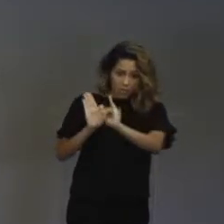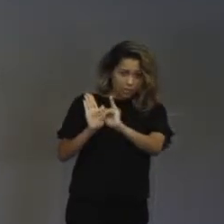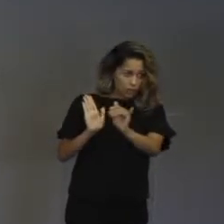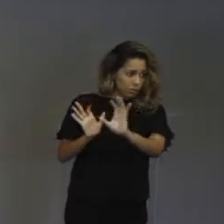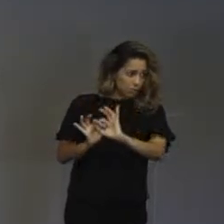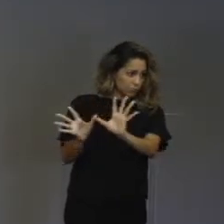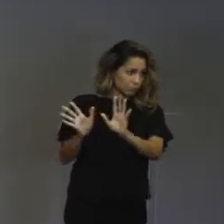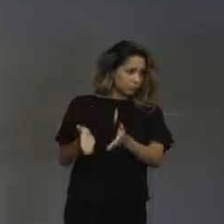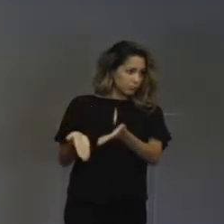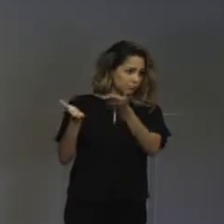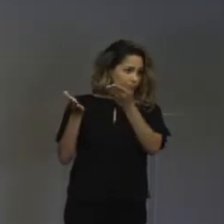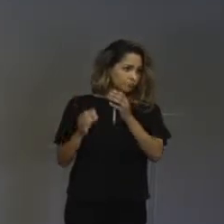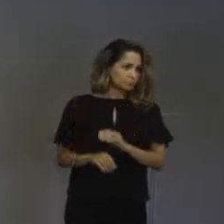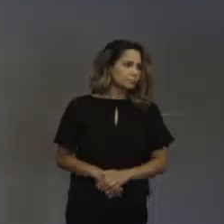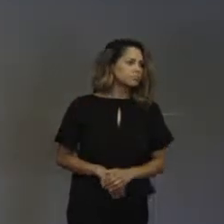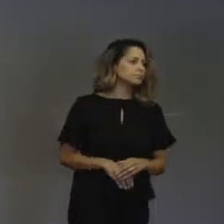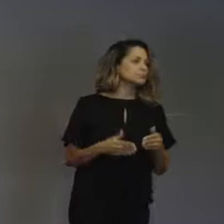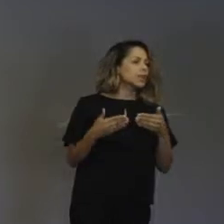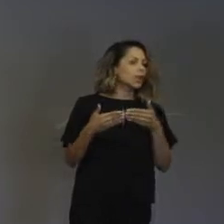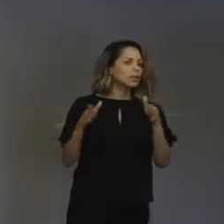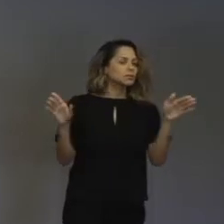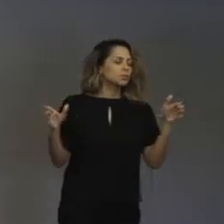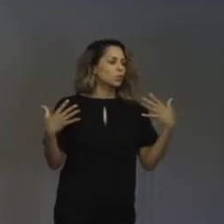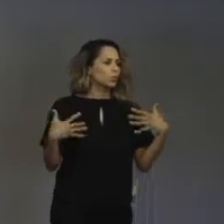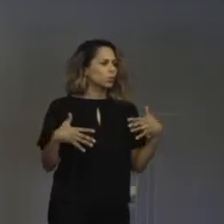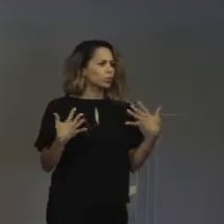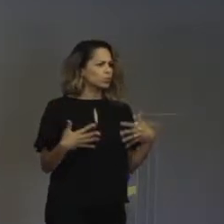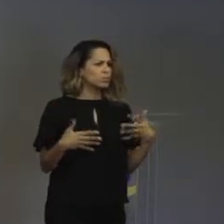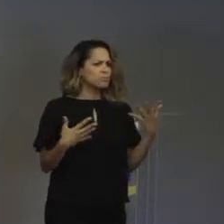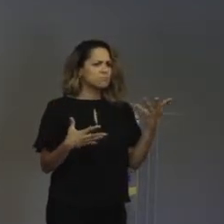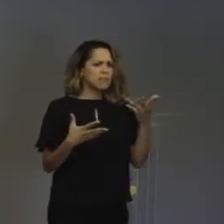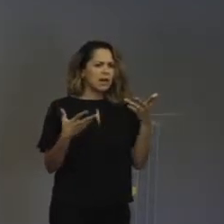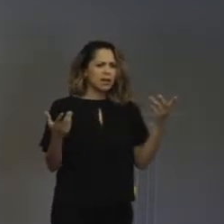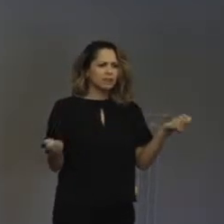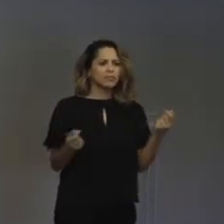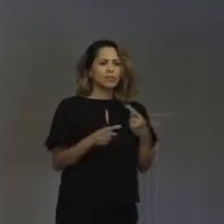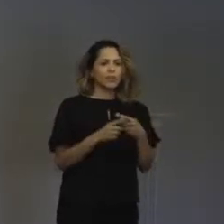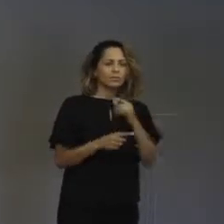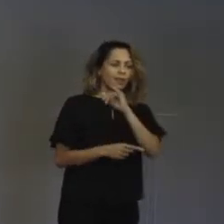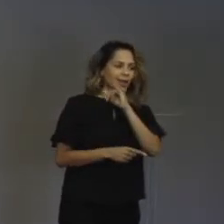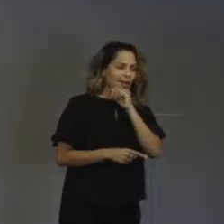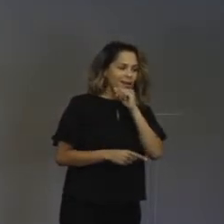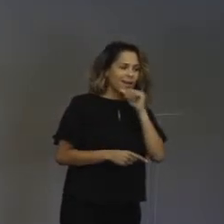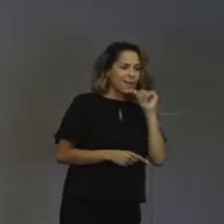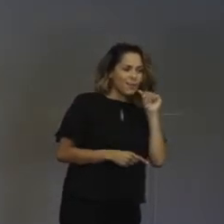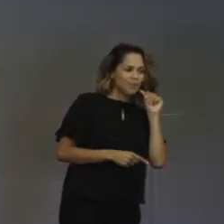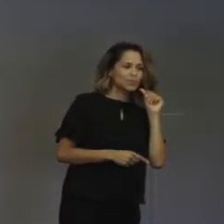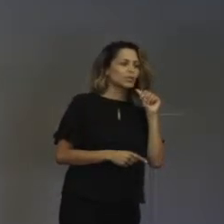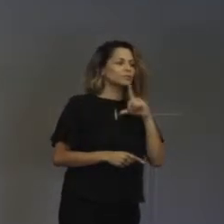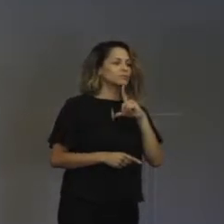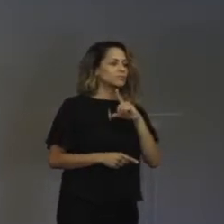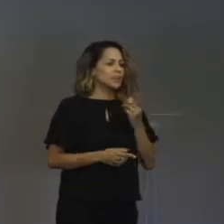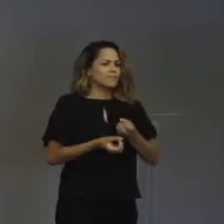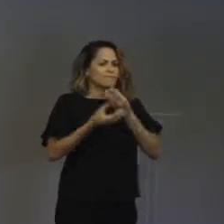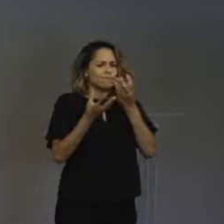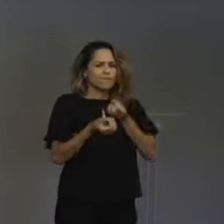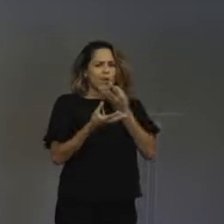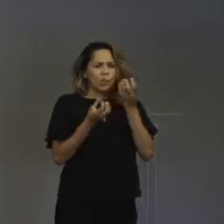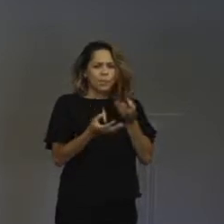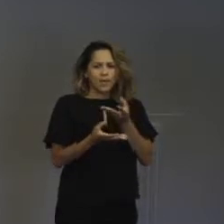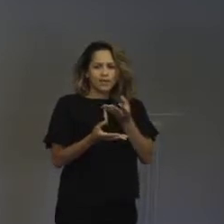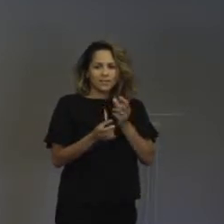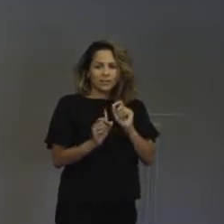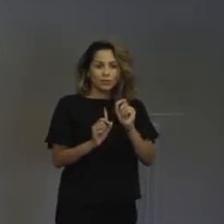esse foi para eles um sucesso incrível, porque a Amazon, obviamente, já por esses dossiês tem acesso a dados impressionantes de todas